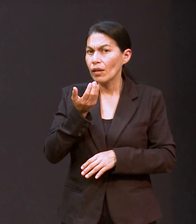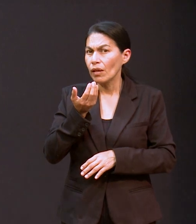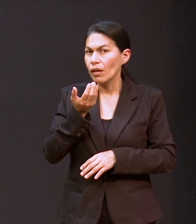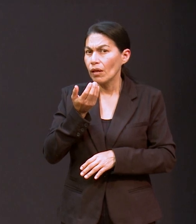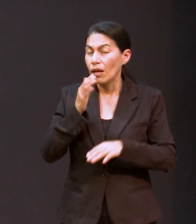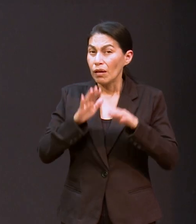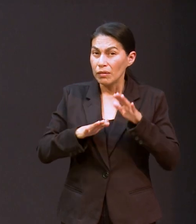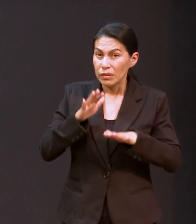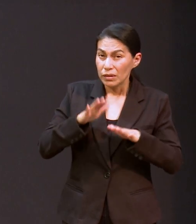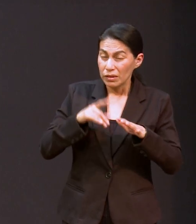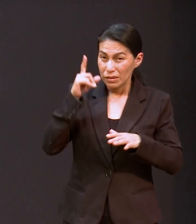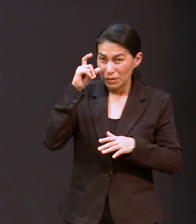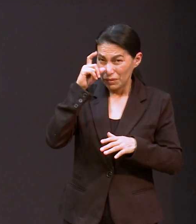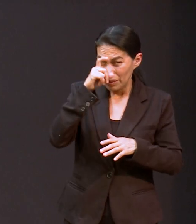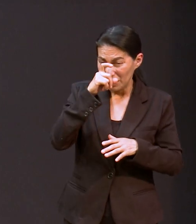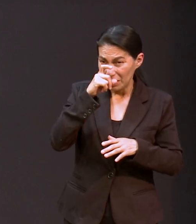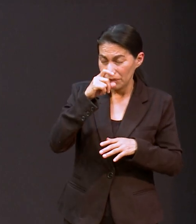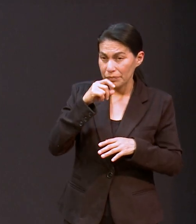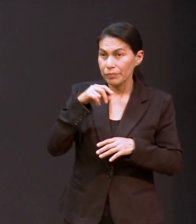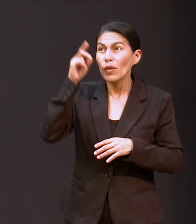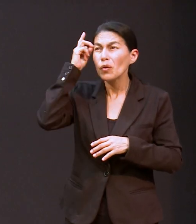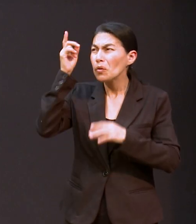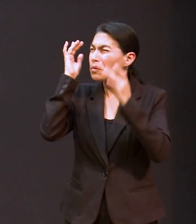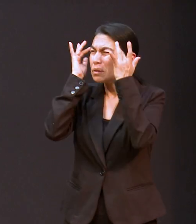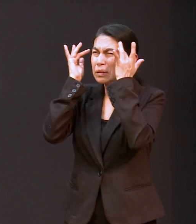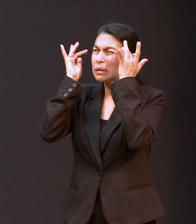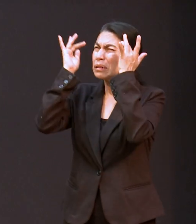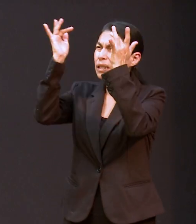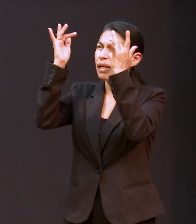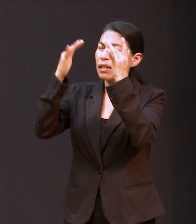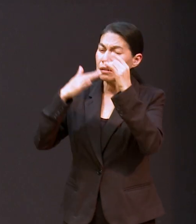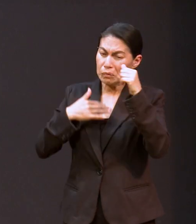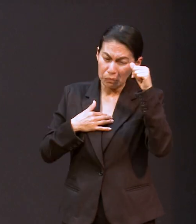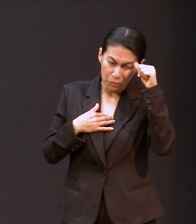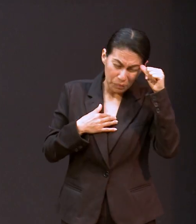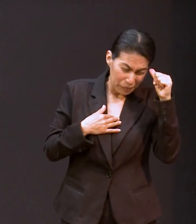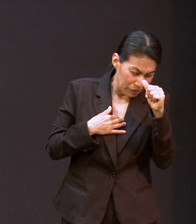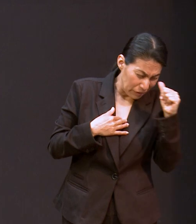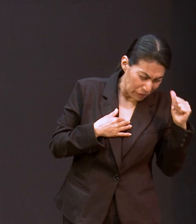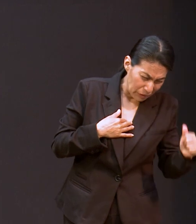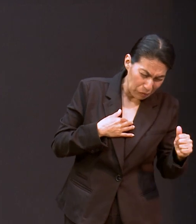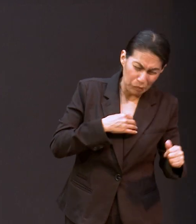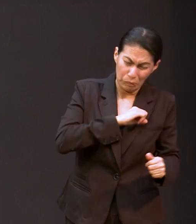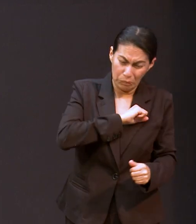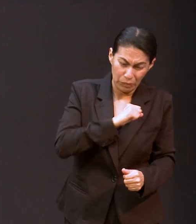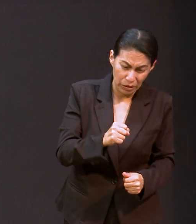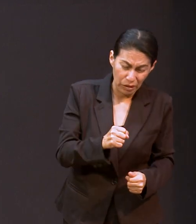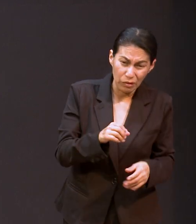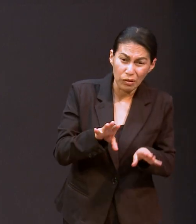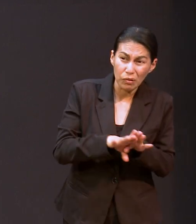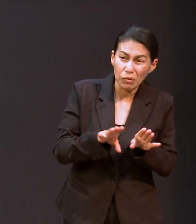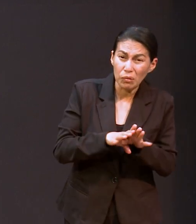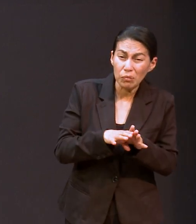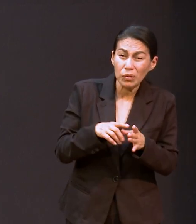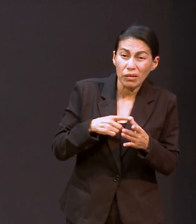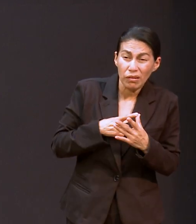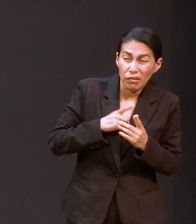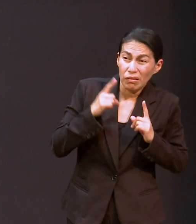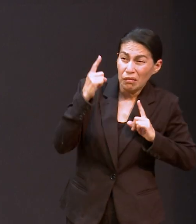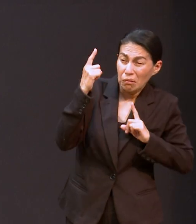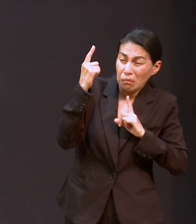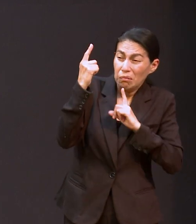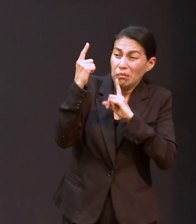cuesta trabajo porque Dios es santo y unos pecador Y entonces cómo